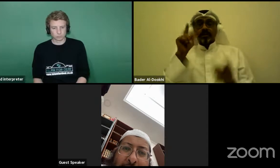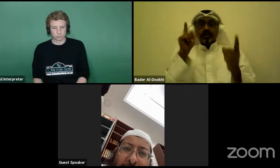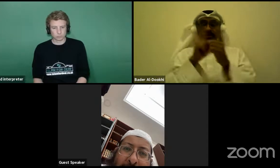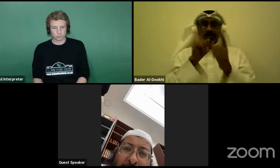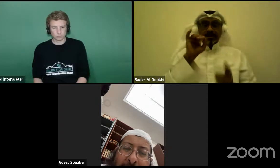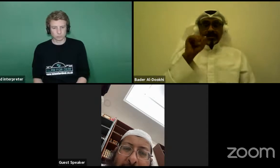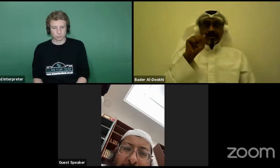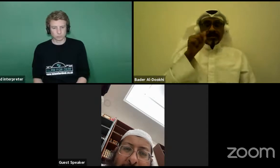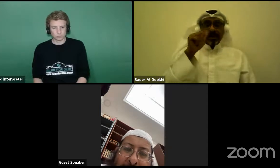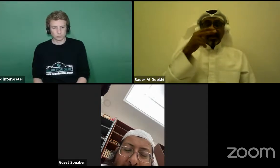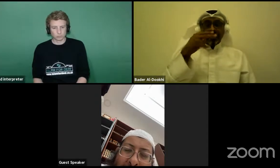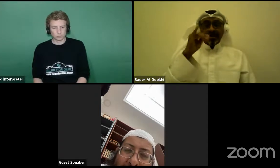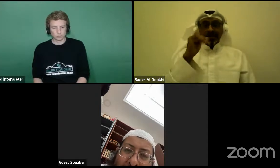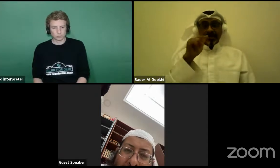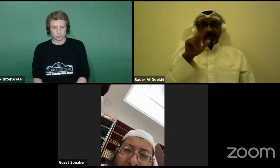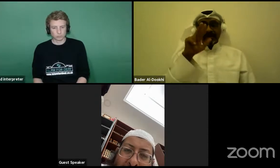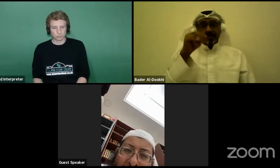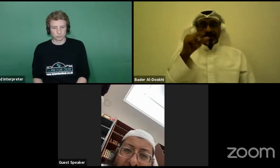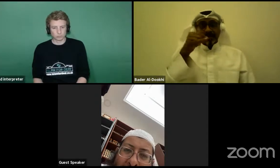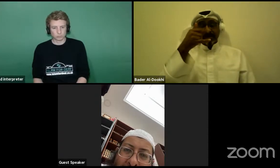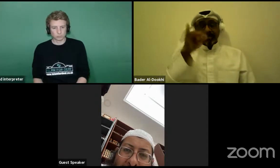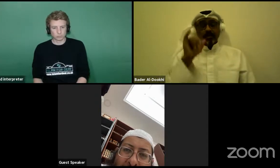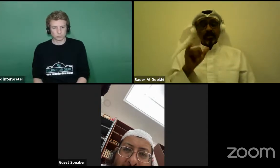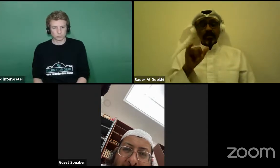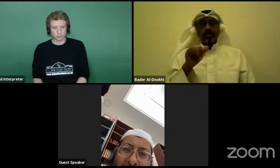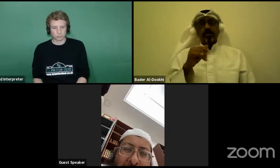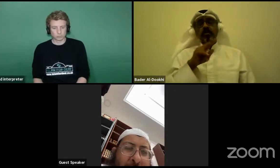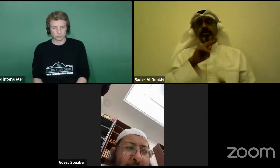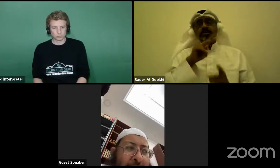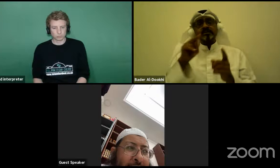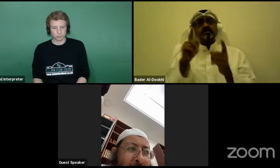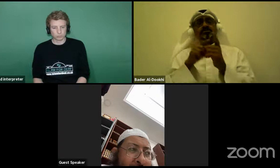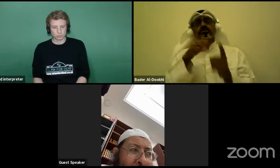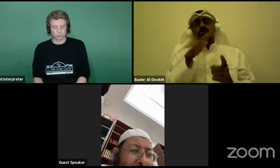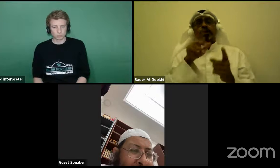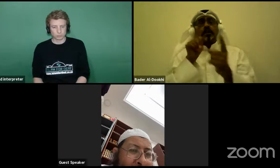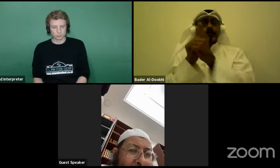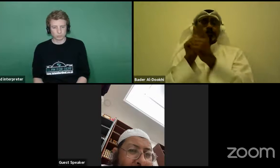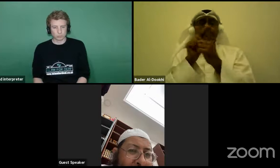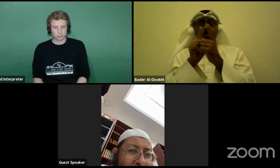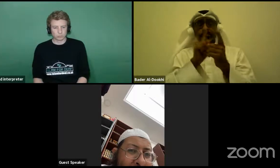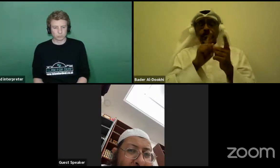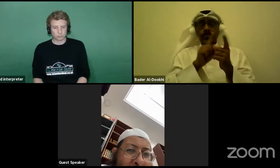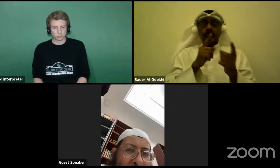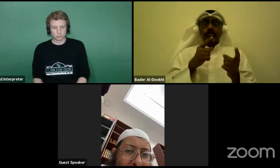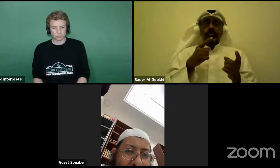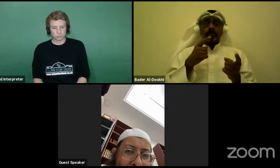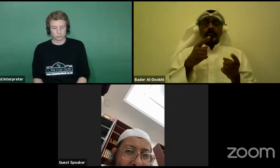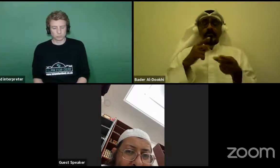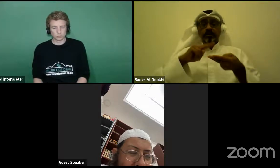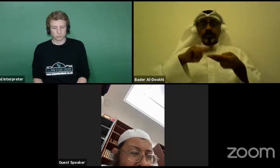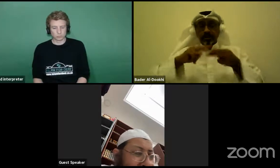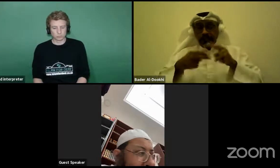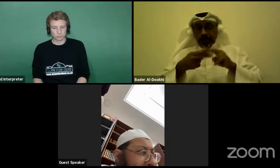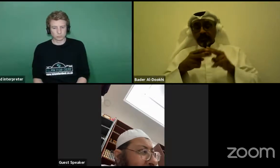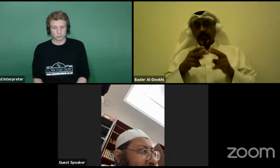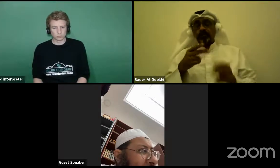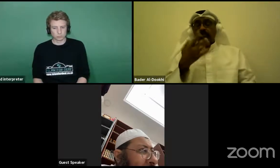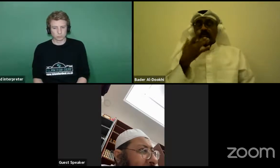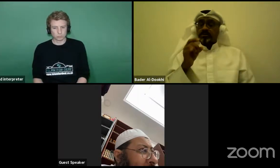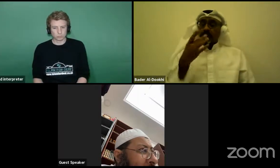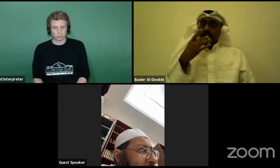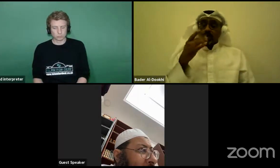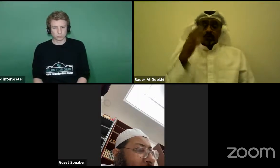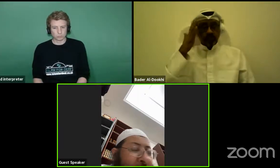السحيمي وعلي التويجري وعبد السلام السحيمي وترجم لهم جميعا. ما شاء الله نشاط كبير. الله